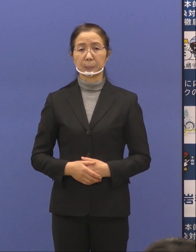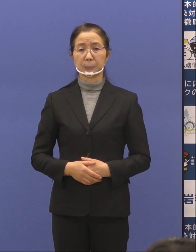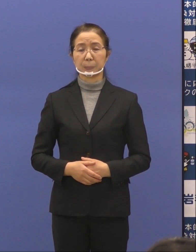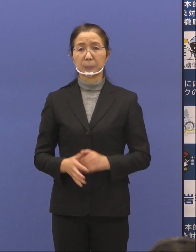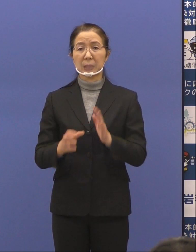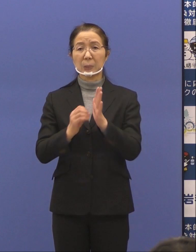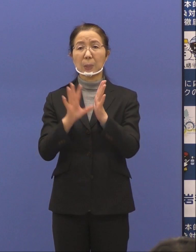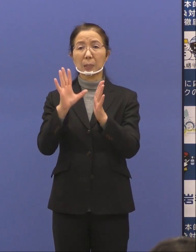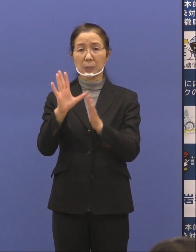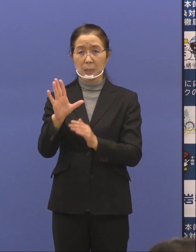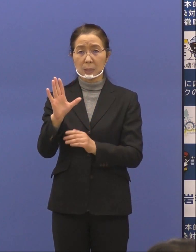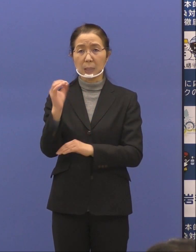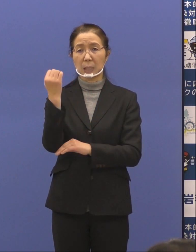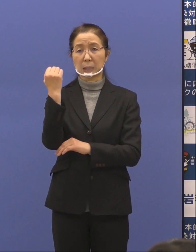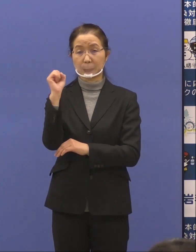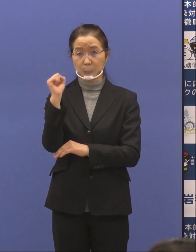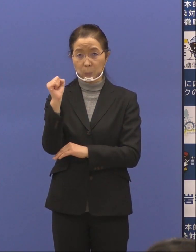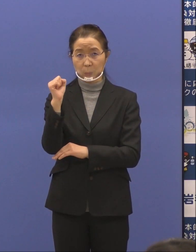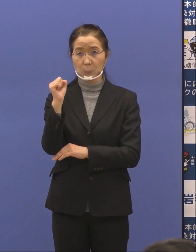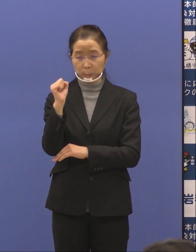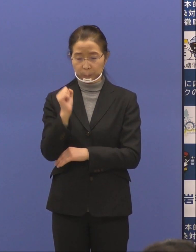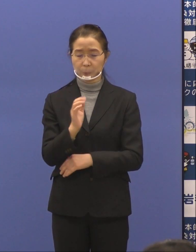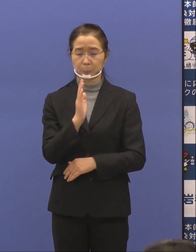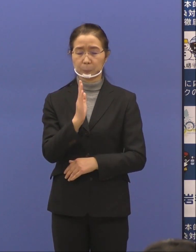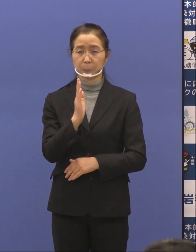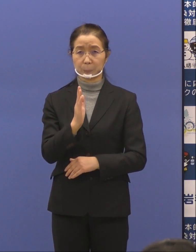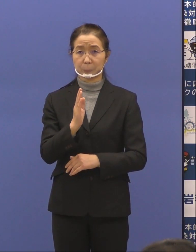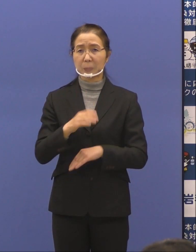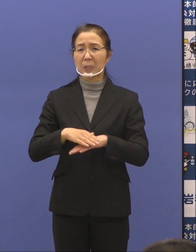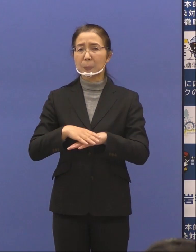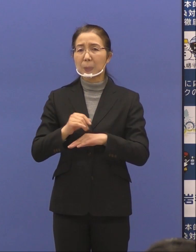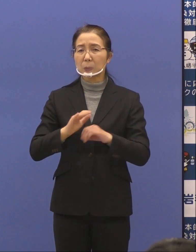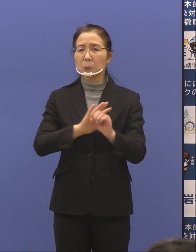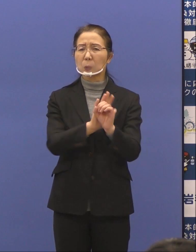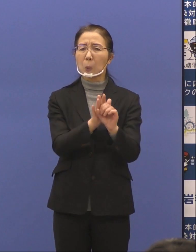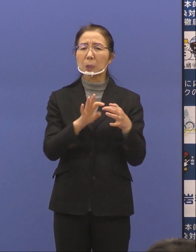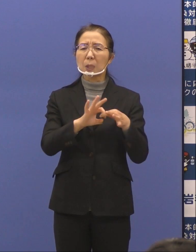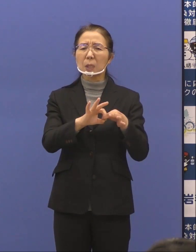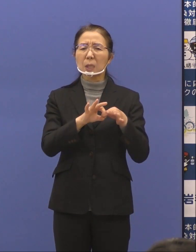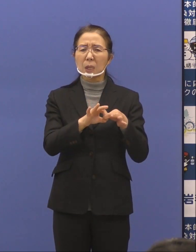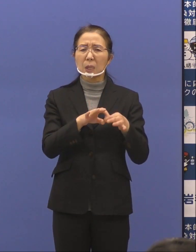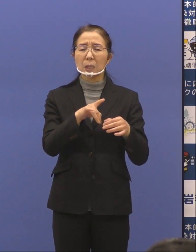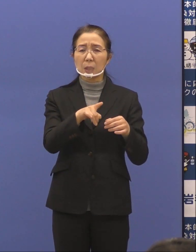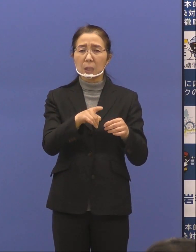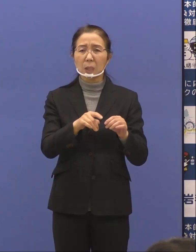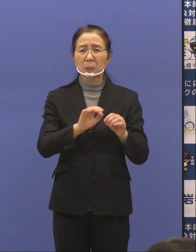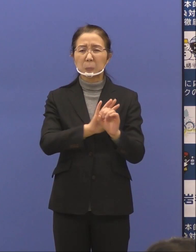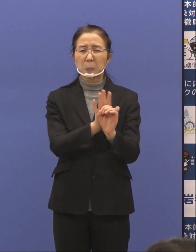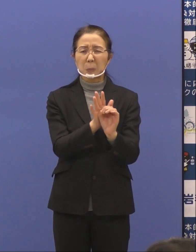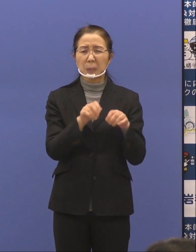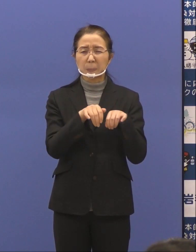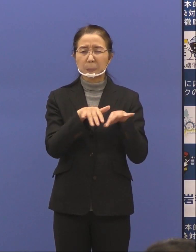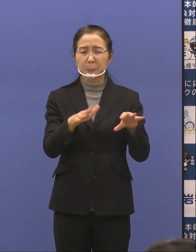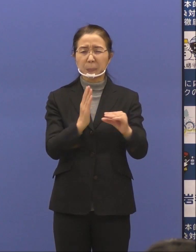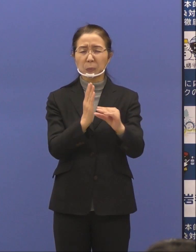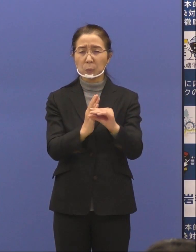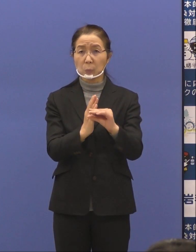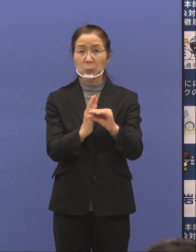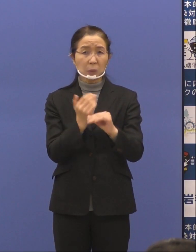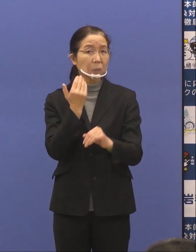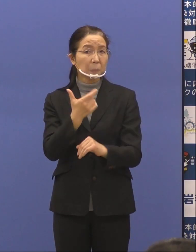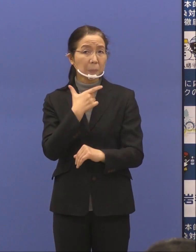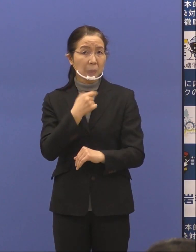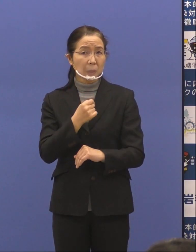岩手日報国際と申します。よろしくお願いいたします。まずコロナの感染拡大についてお伺いできればと思います。本